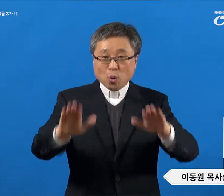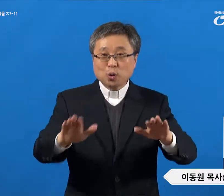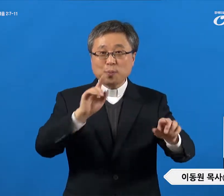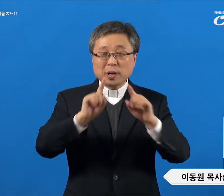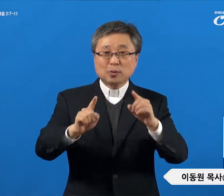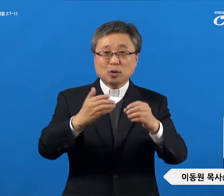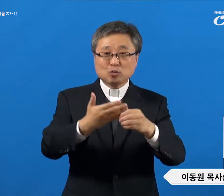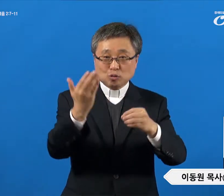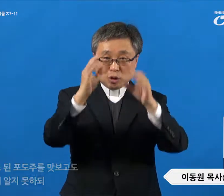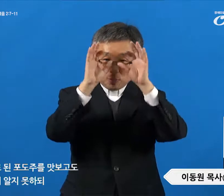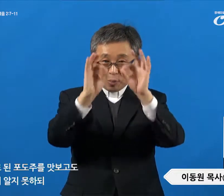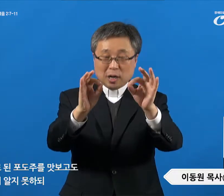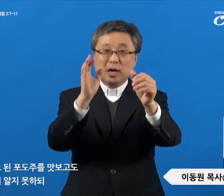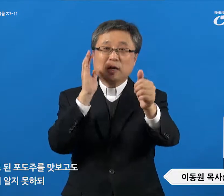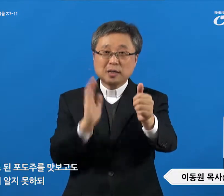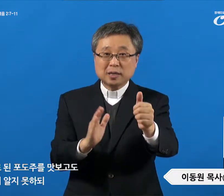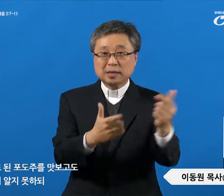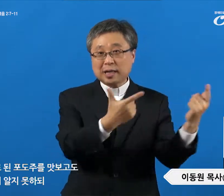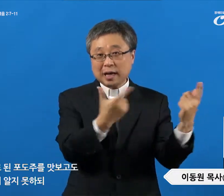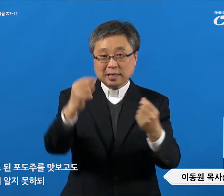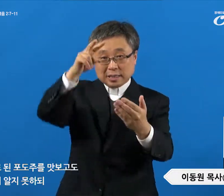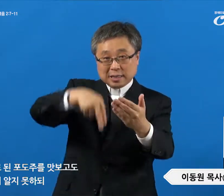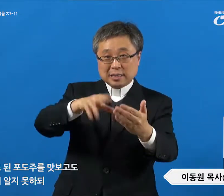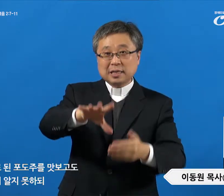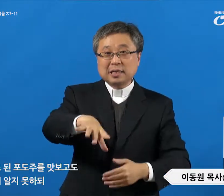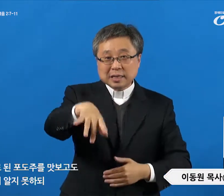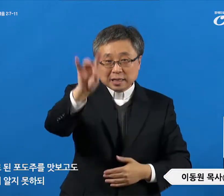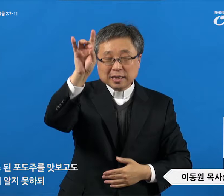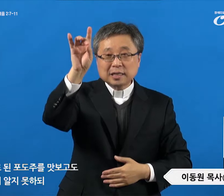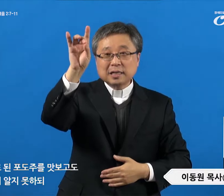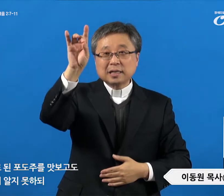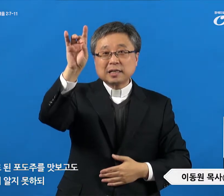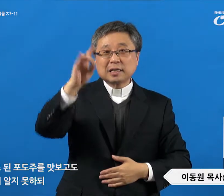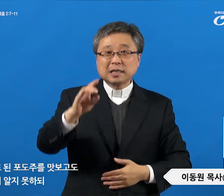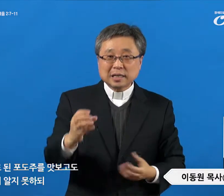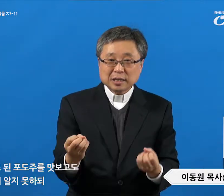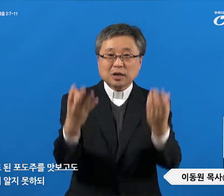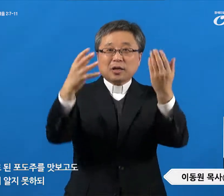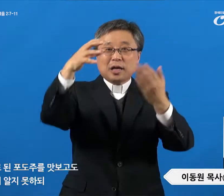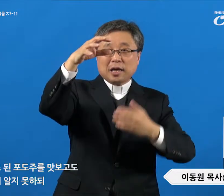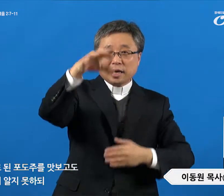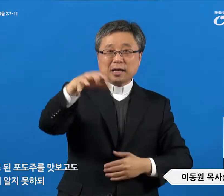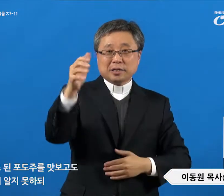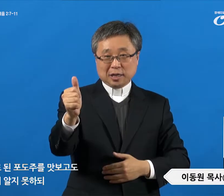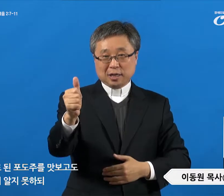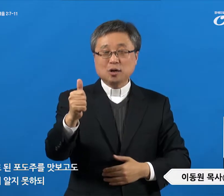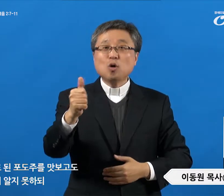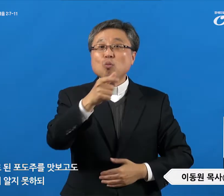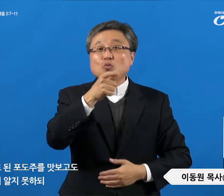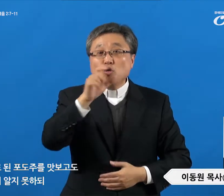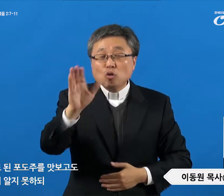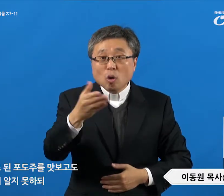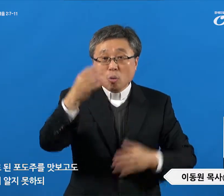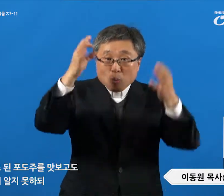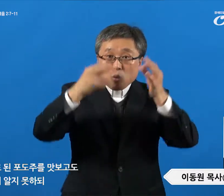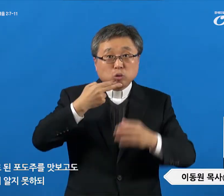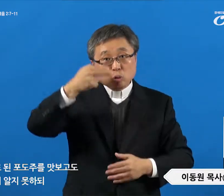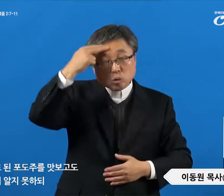구절을 보겠습니다. 본문의 구절 다 같이 읽겠습니다. 시작. 연회장은 물로 된 포도주를 맛보고도 어디서 났는지 알지